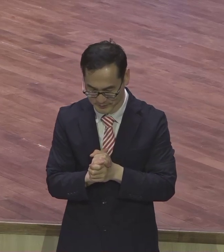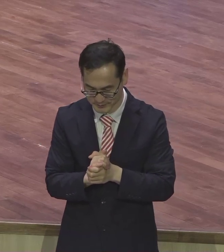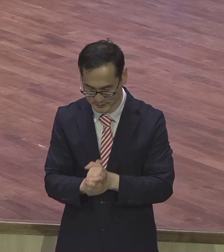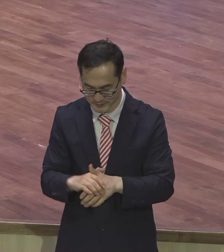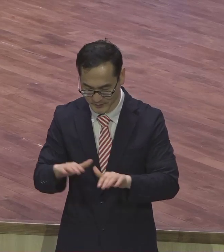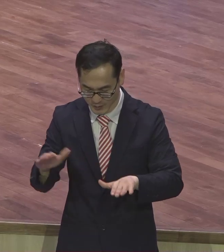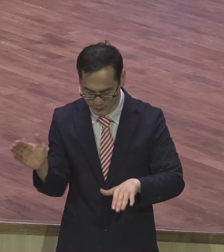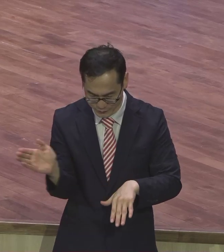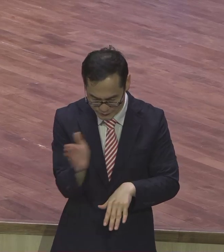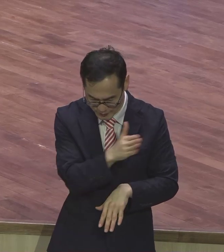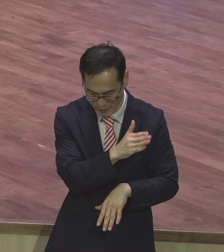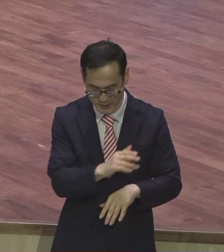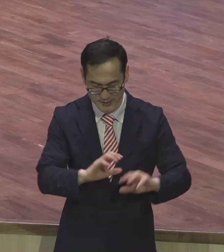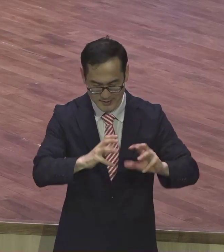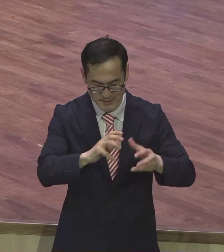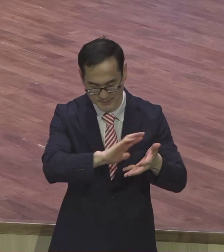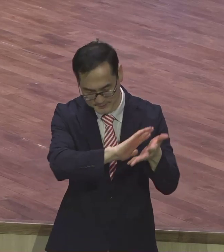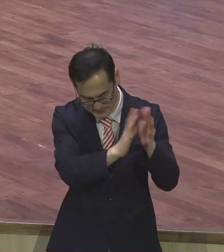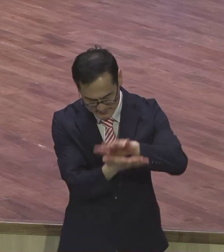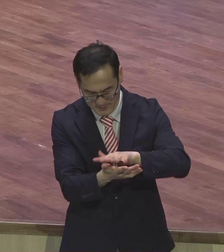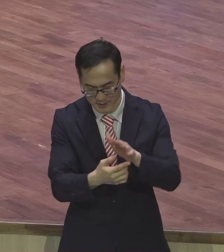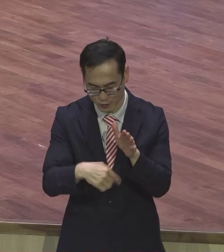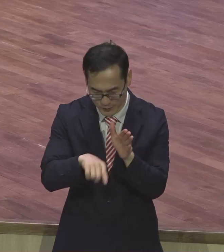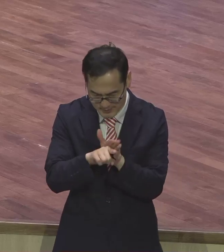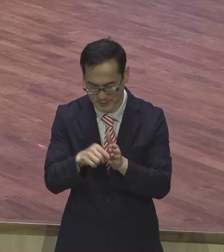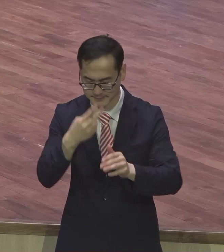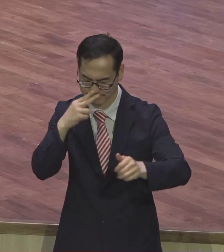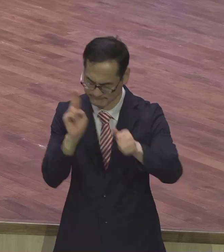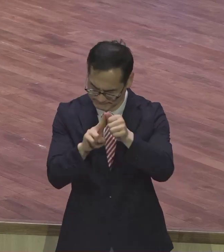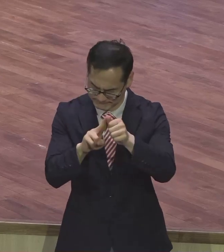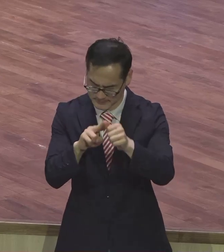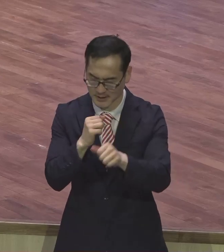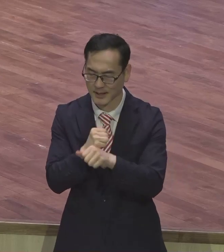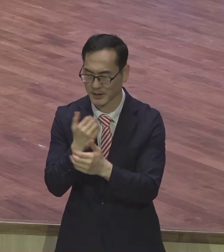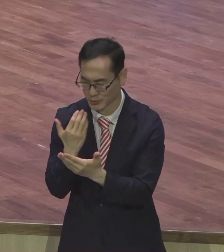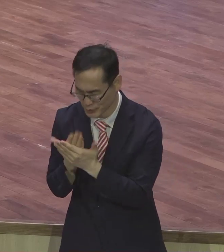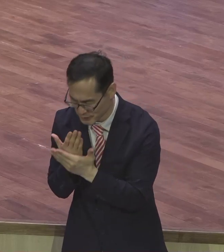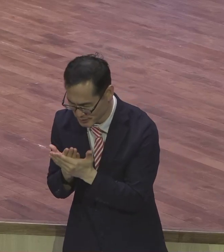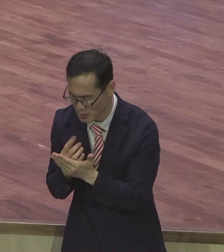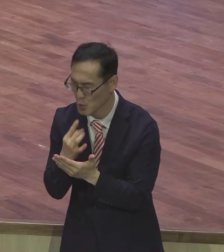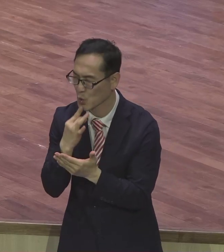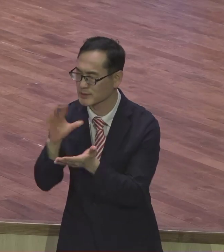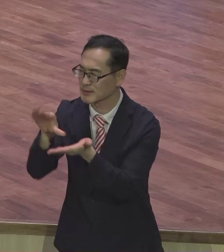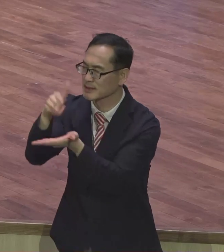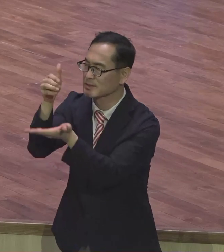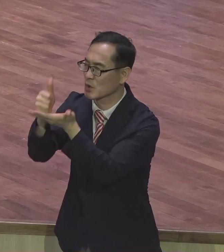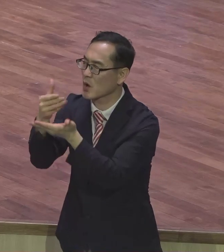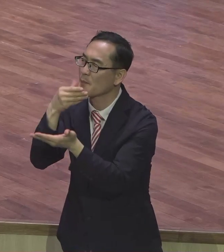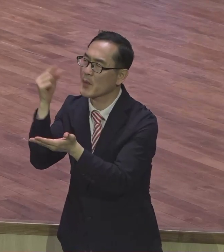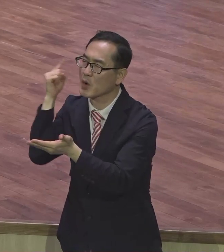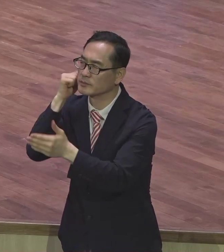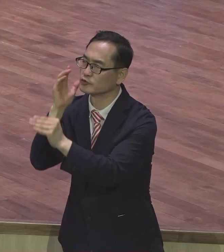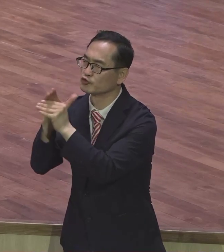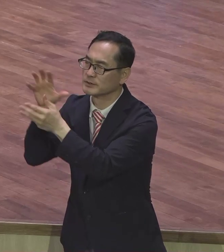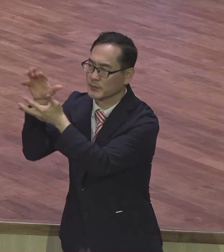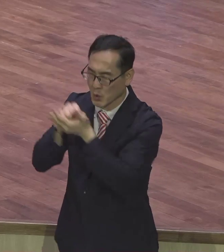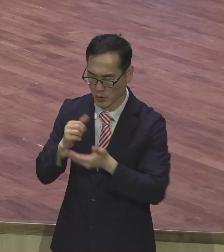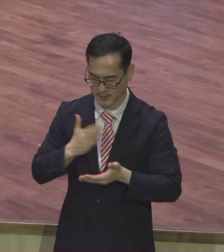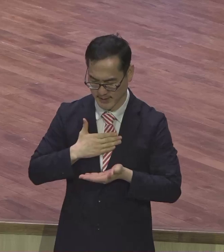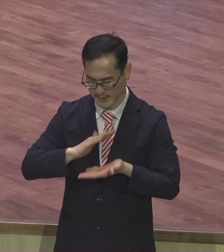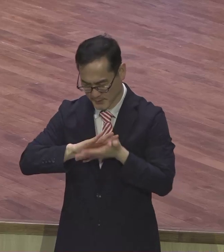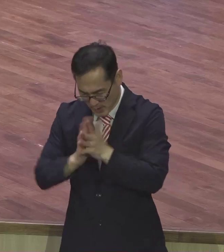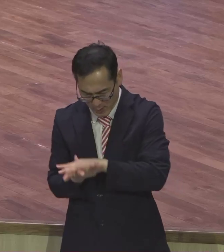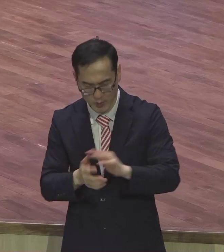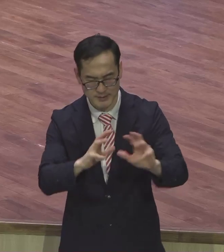참으로 세상의 틀을 바꾸는데 도전하게 하여 주옵사사 오직 그리스도로 복음으로만이 나를 바꾸고